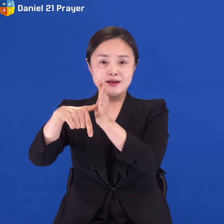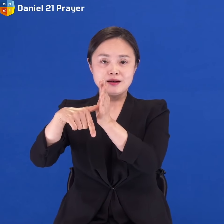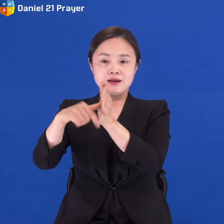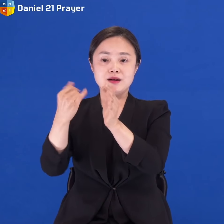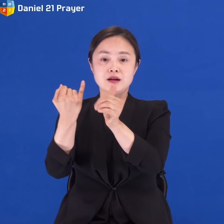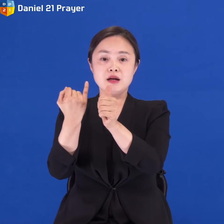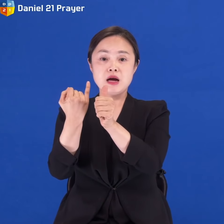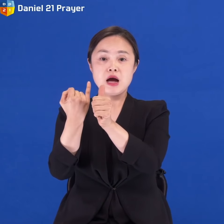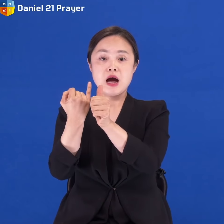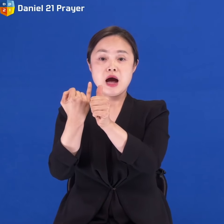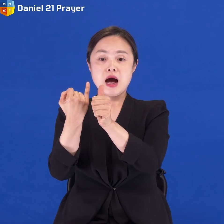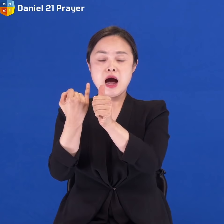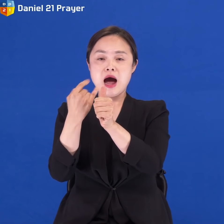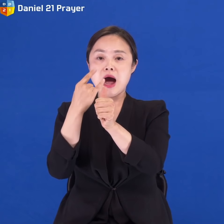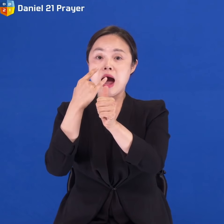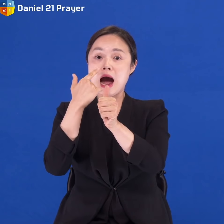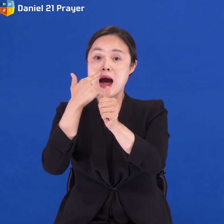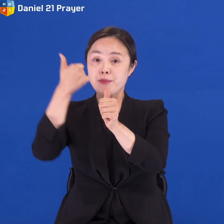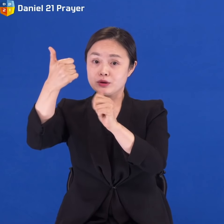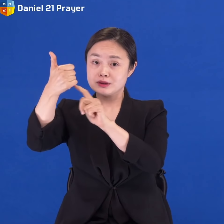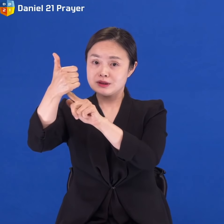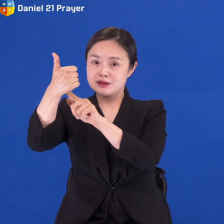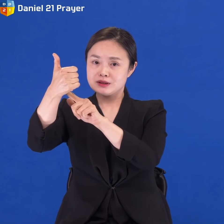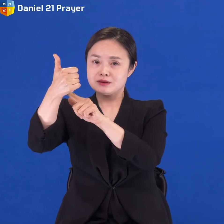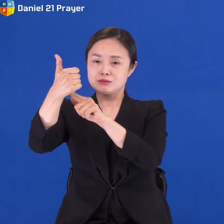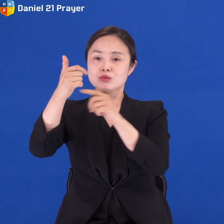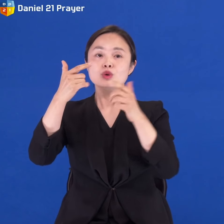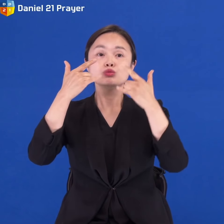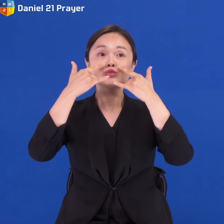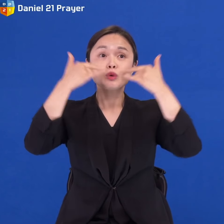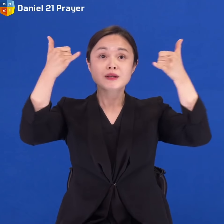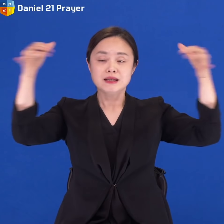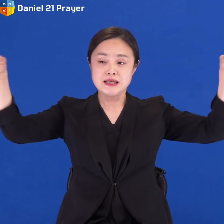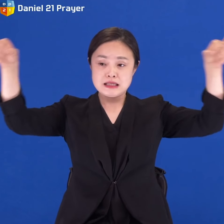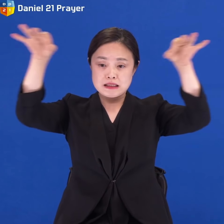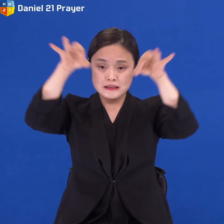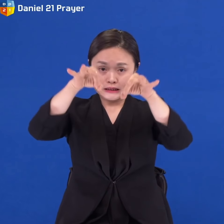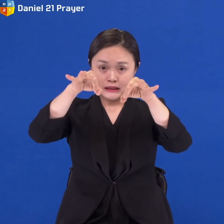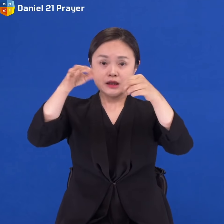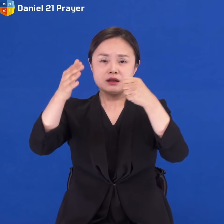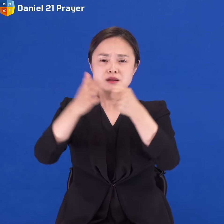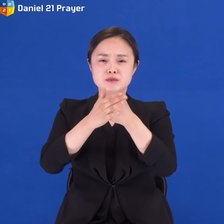멋진 결혼을 꿈꾸던 저희 어머니에게는 슬픈 나날들이었습니다.